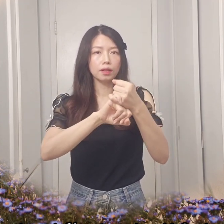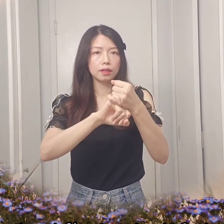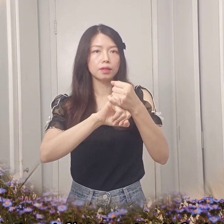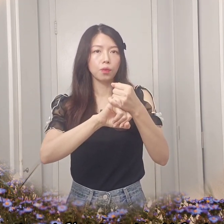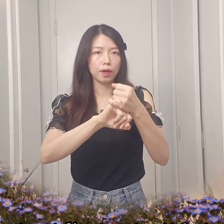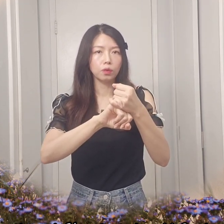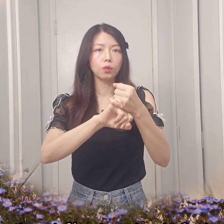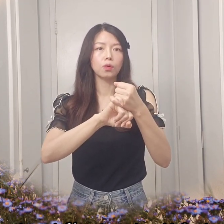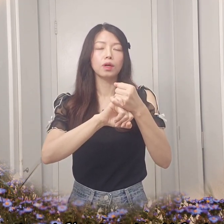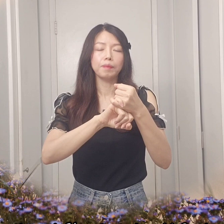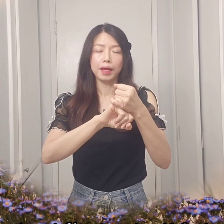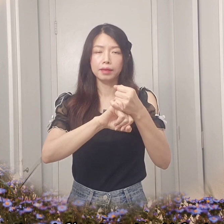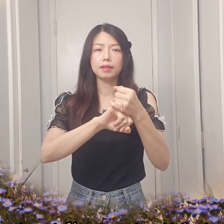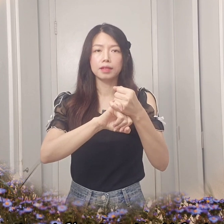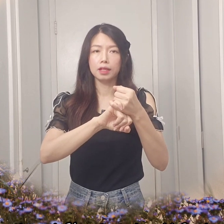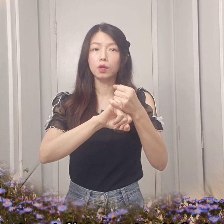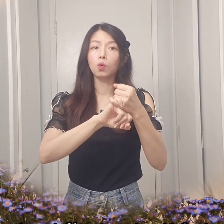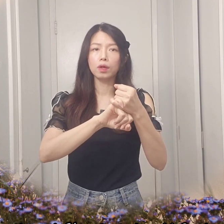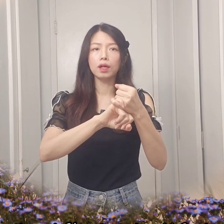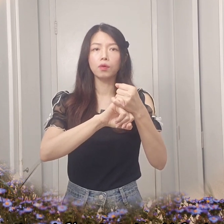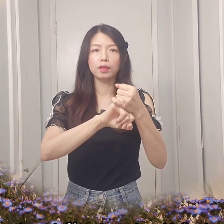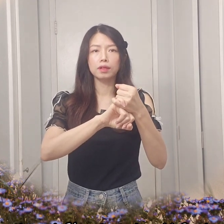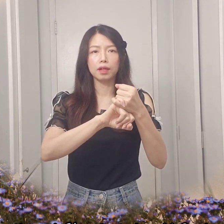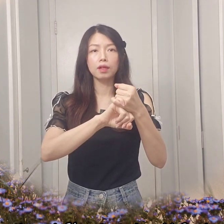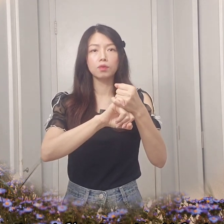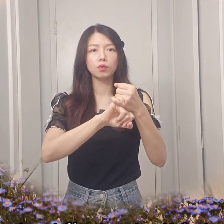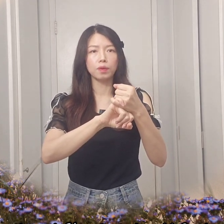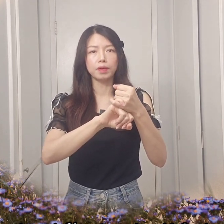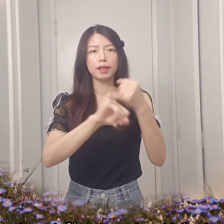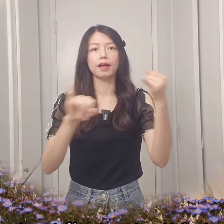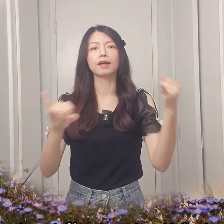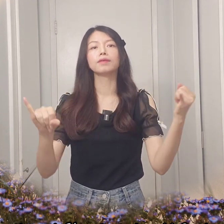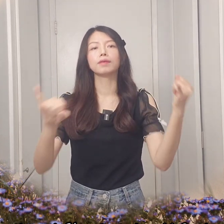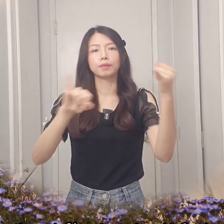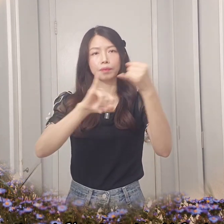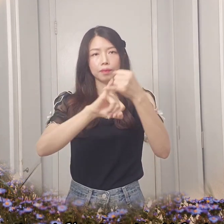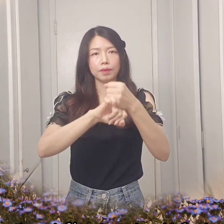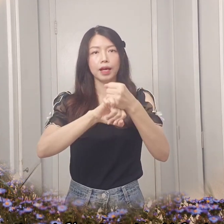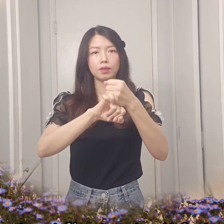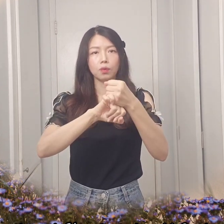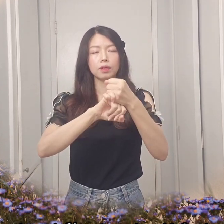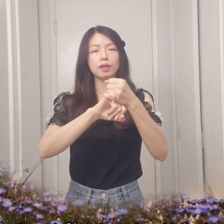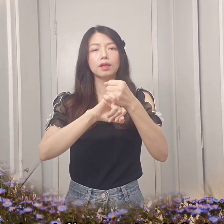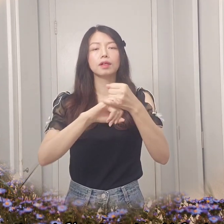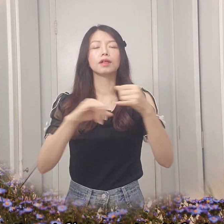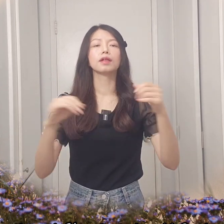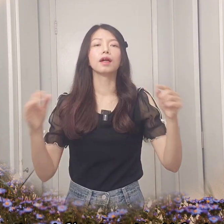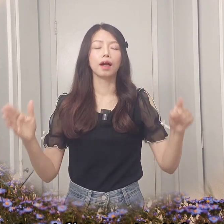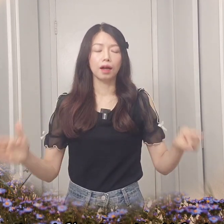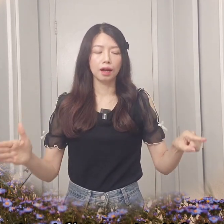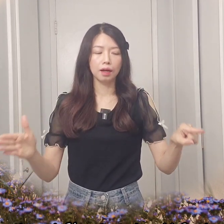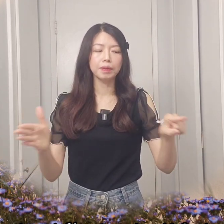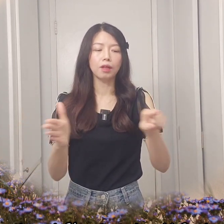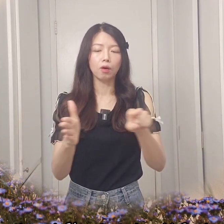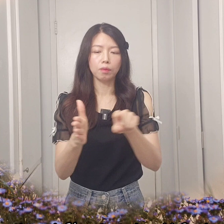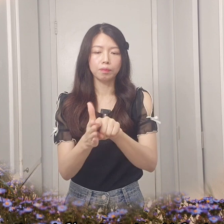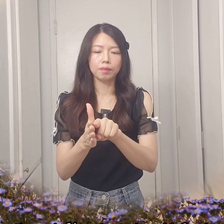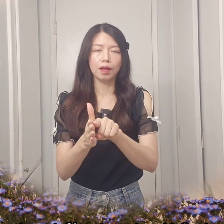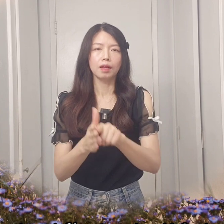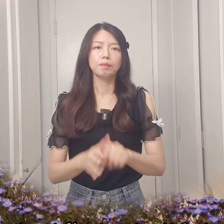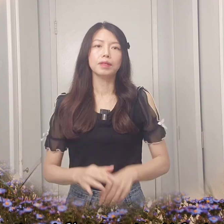약속이라고 한 뜻 외에도 반드시 꼭이라고 한 뜻의 수어도 됩니다. 약속을